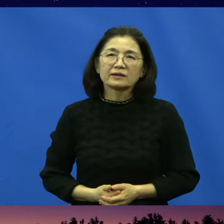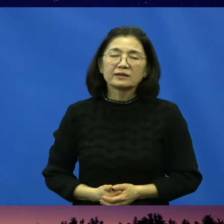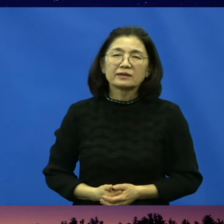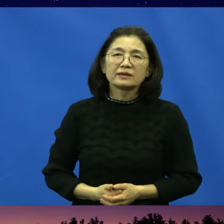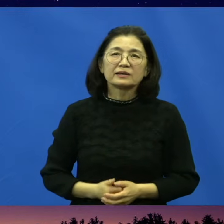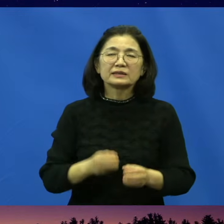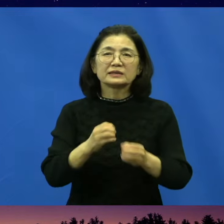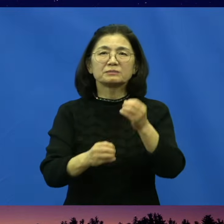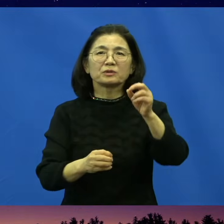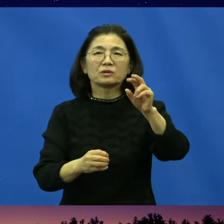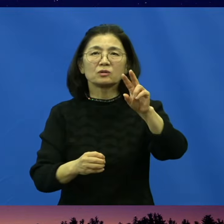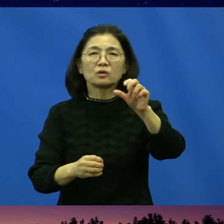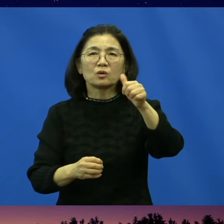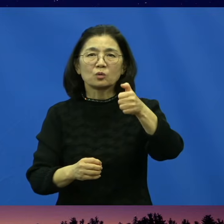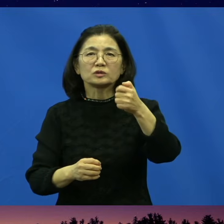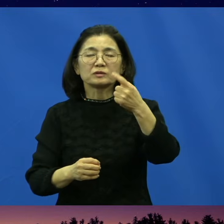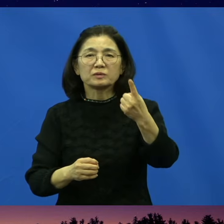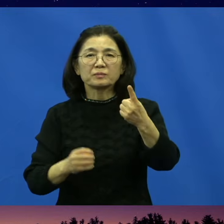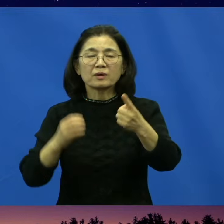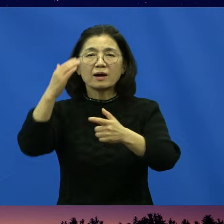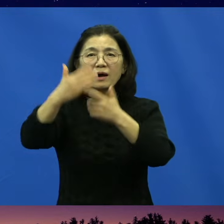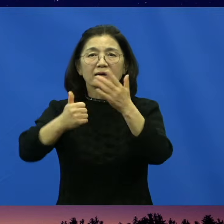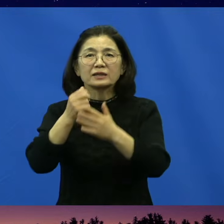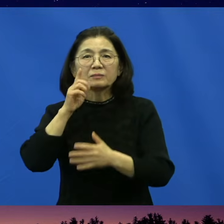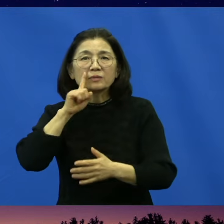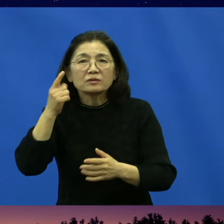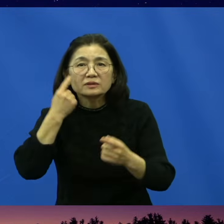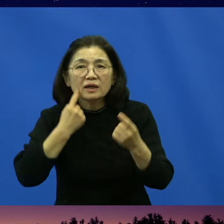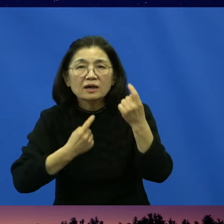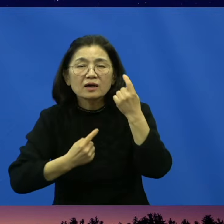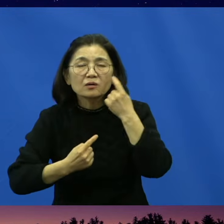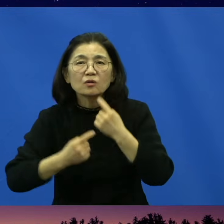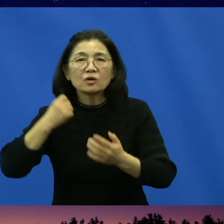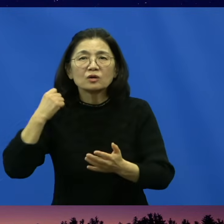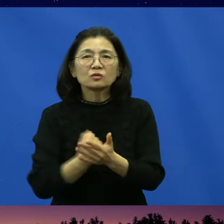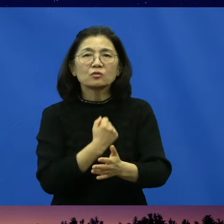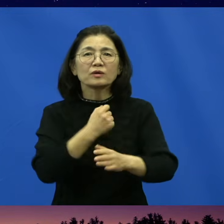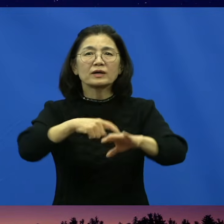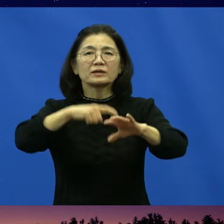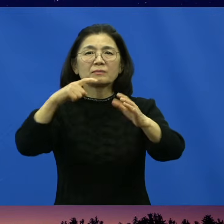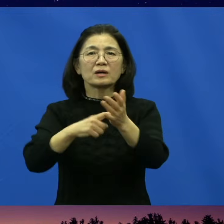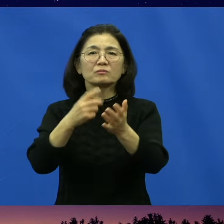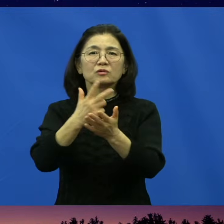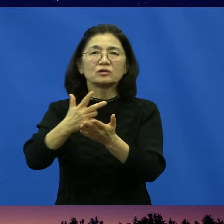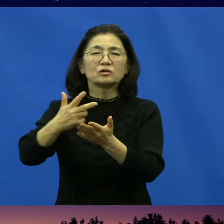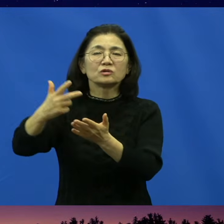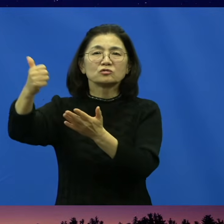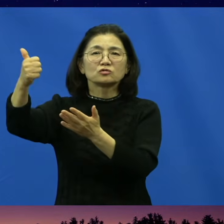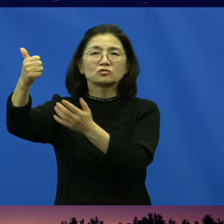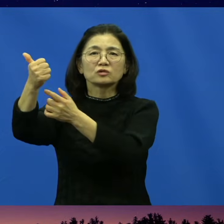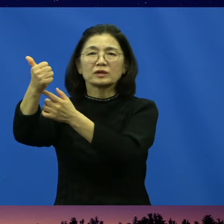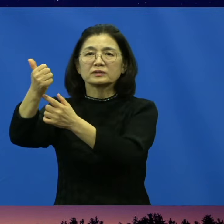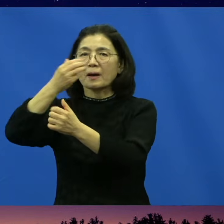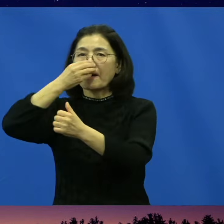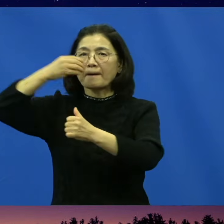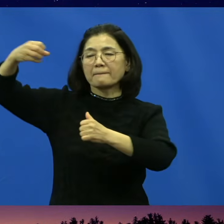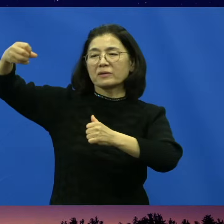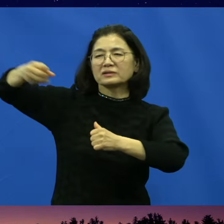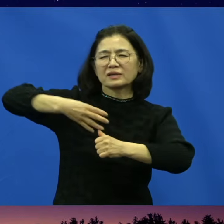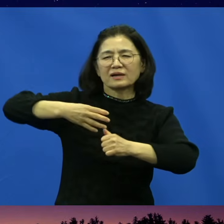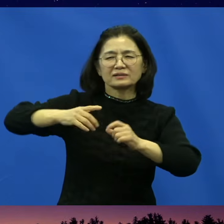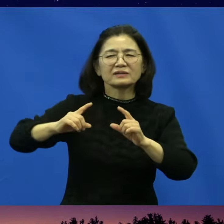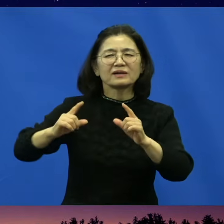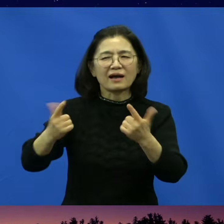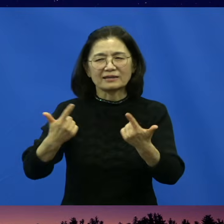51편 17절 말씀에 하나님이여 상하고 통회하는 마음을 주께서 멸시하지